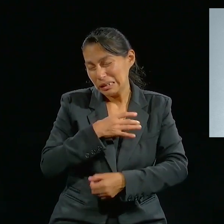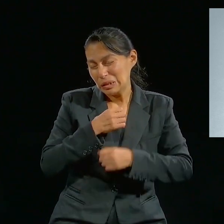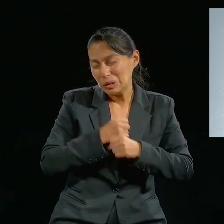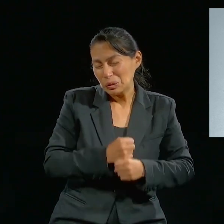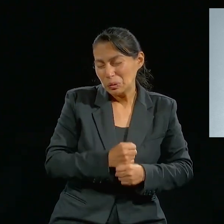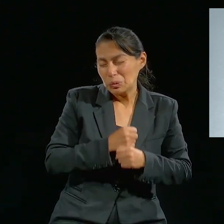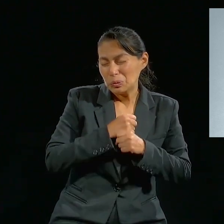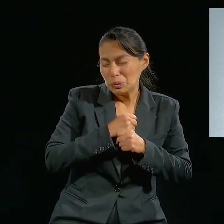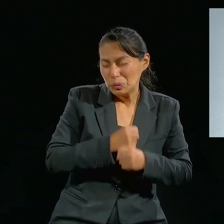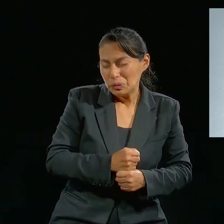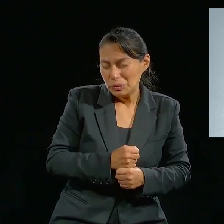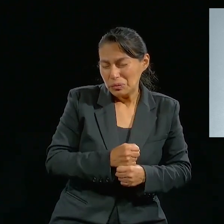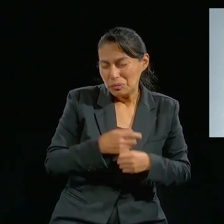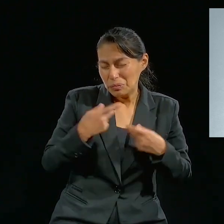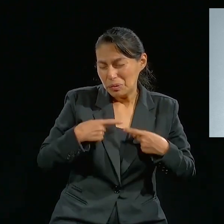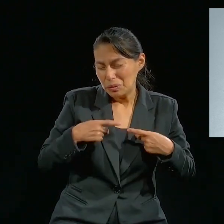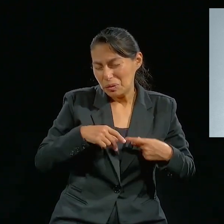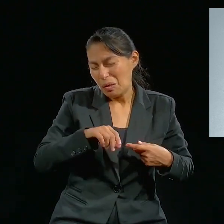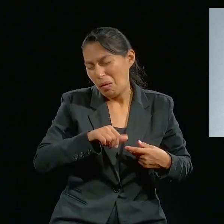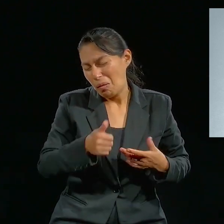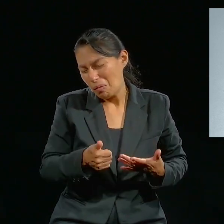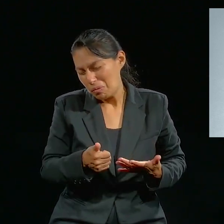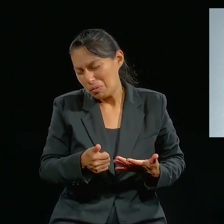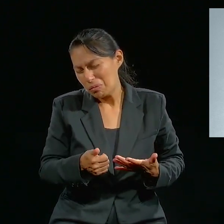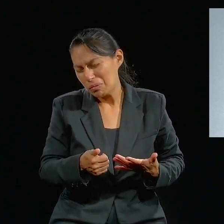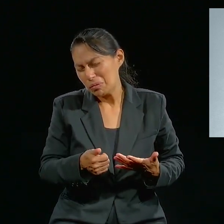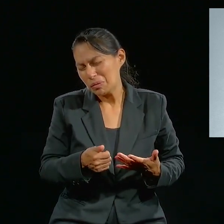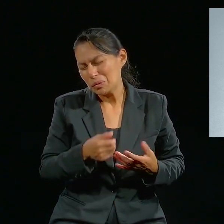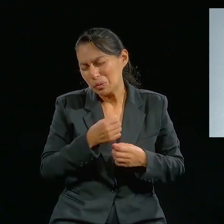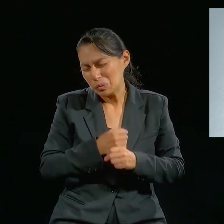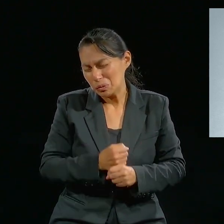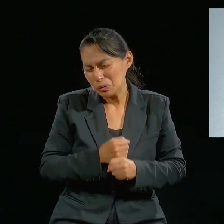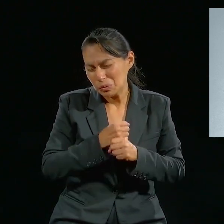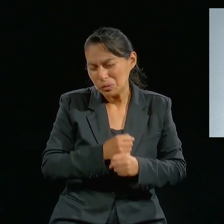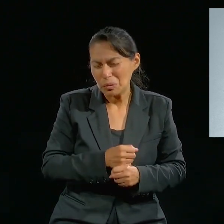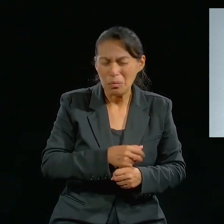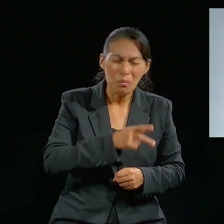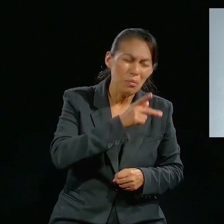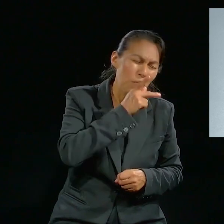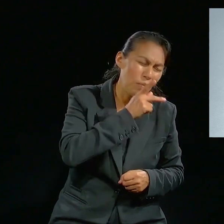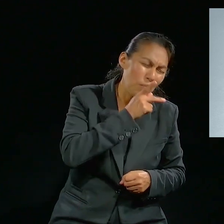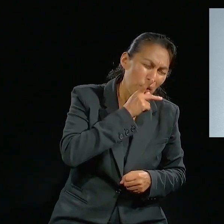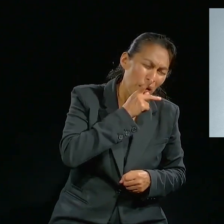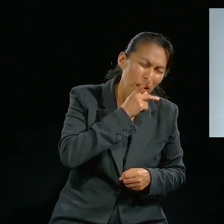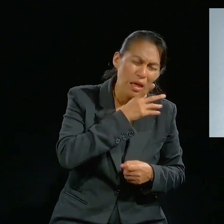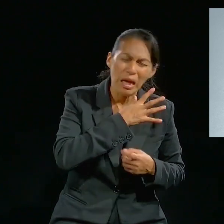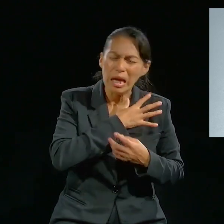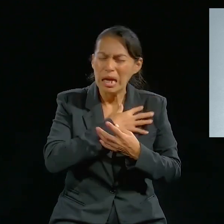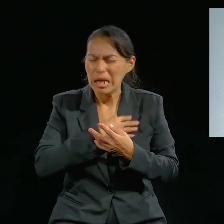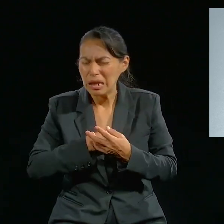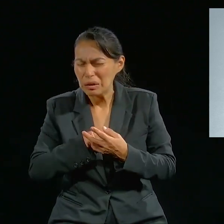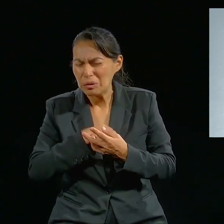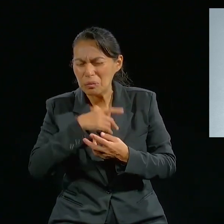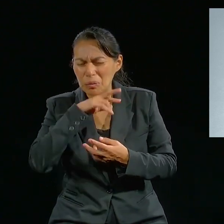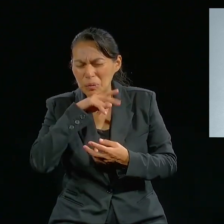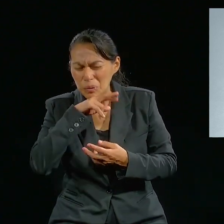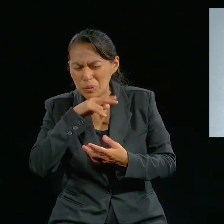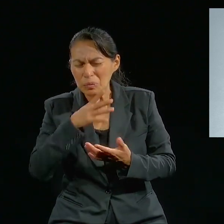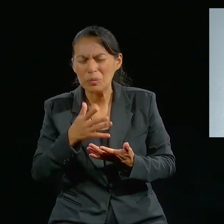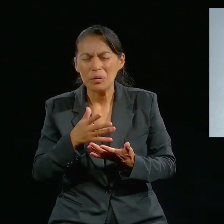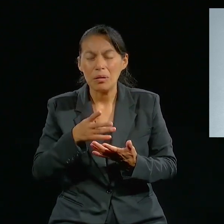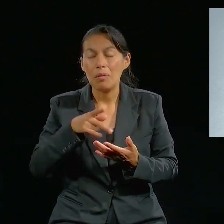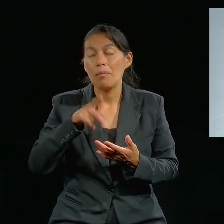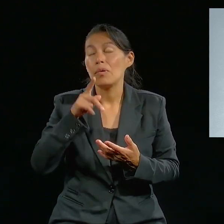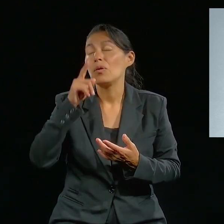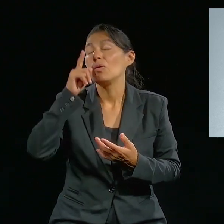están afectando a otras personas señor padres preocupados por sus hijos pero señor tú has